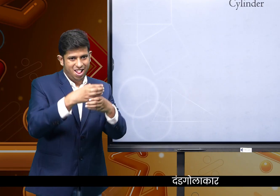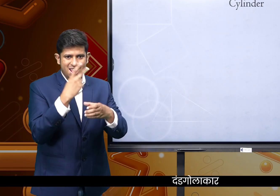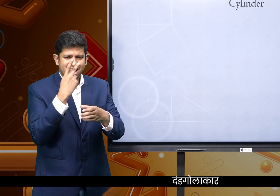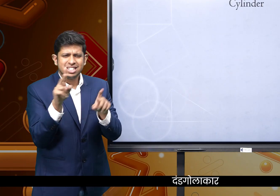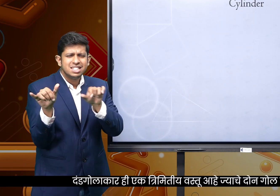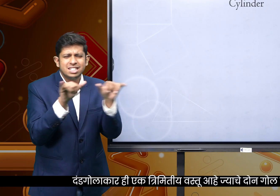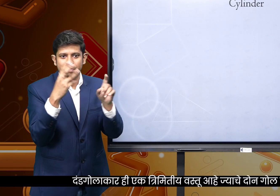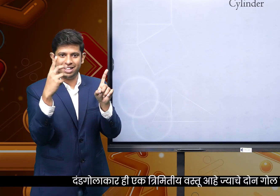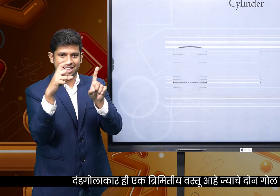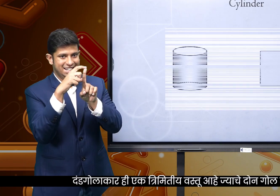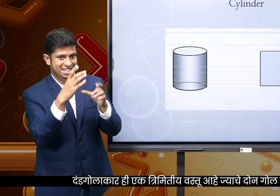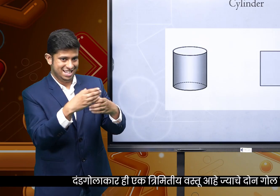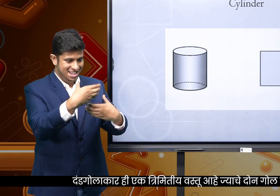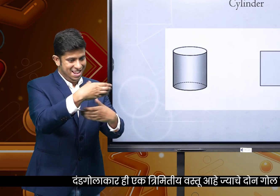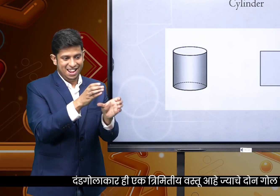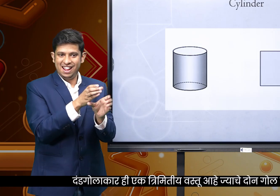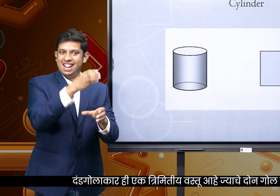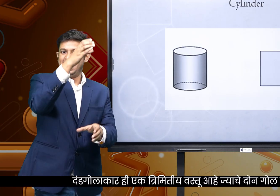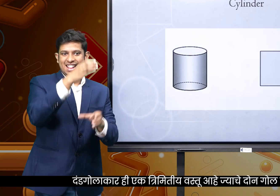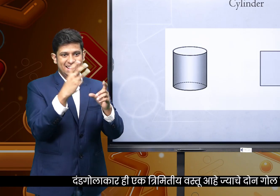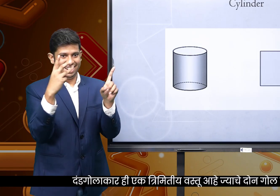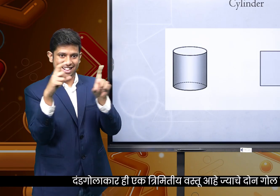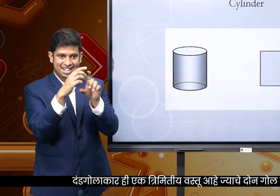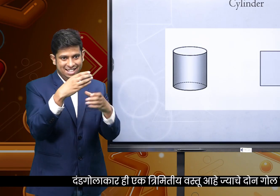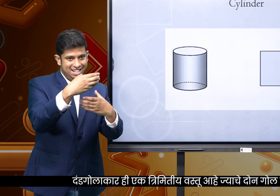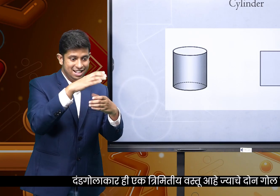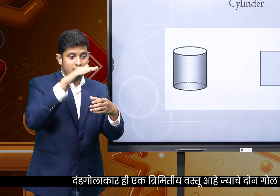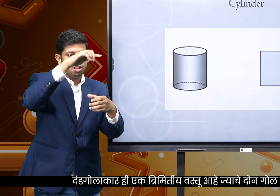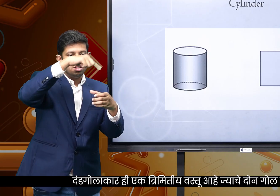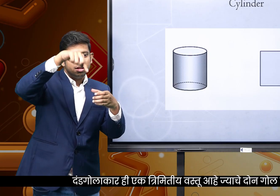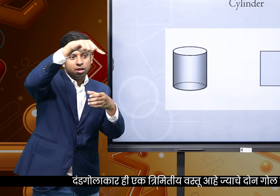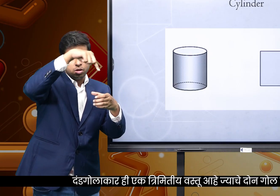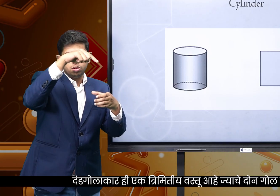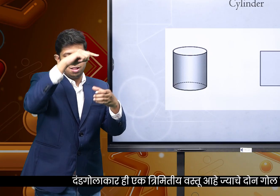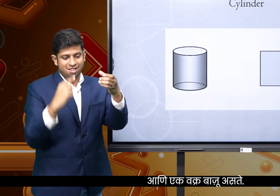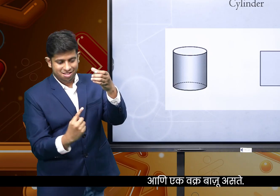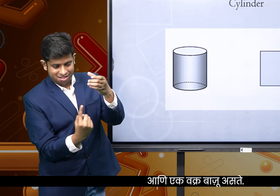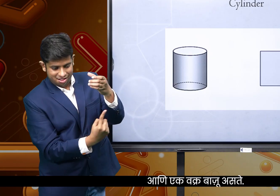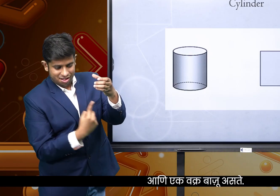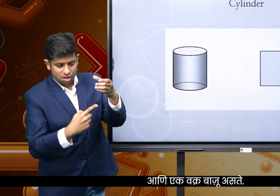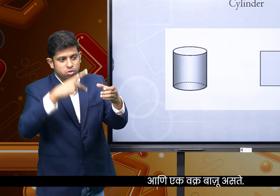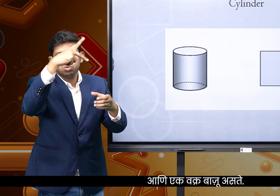दंडगोलाकार। दंडगोलाकार ही एक त्रिमितीय वस्तू आहे ज्याचे दोन गोल सपाट तळ आणि एक वक्र बाजू